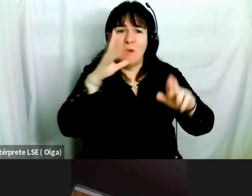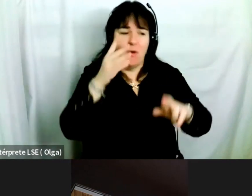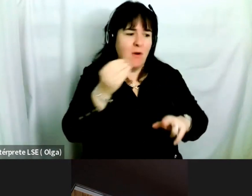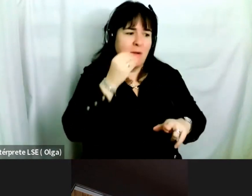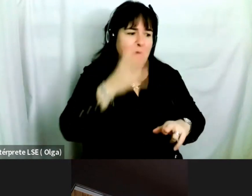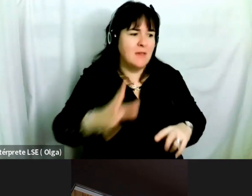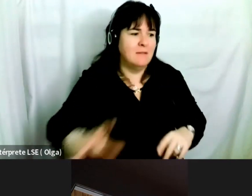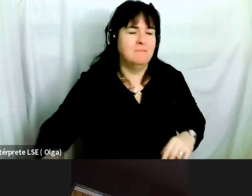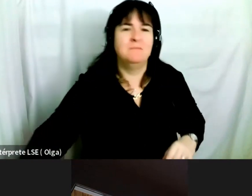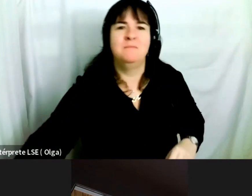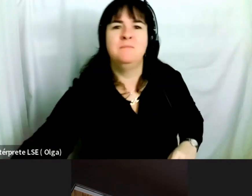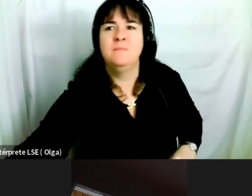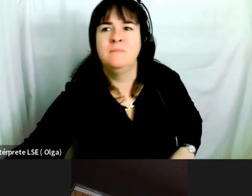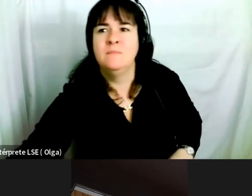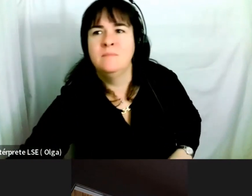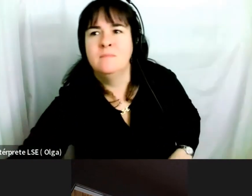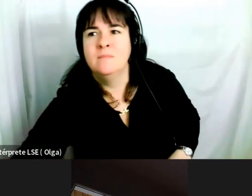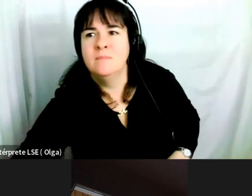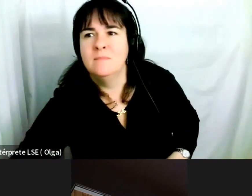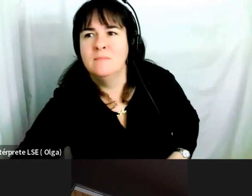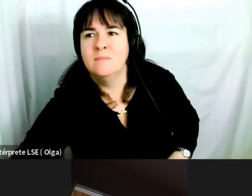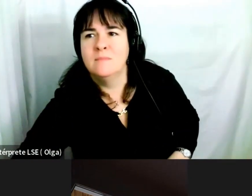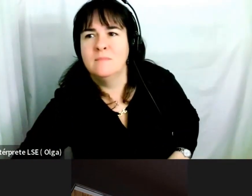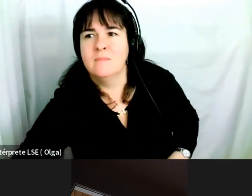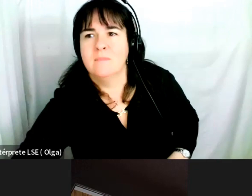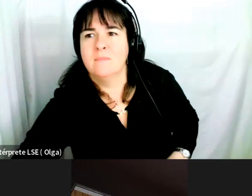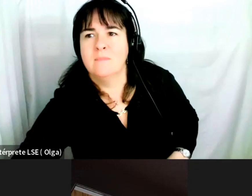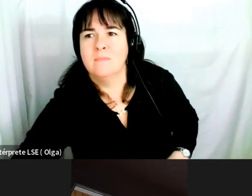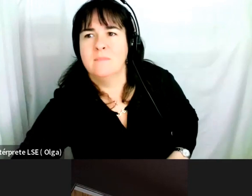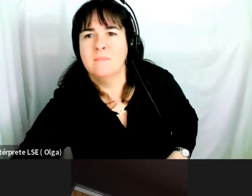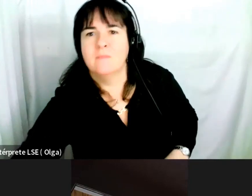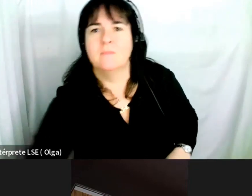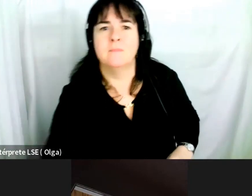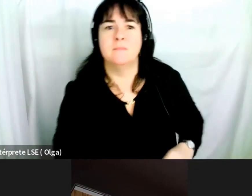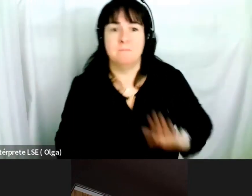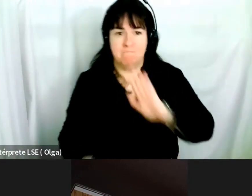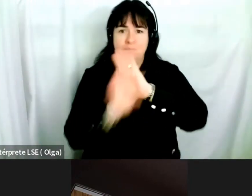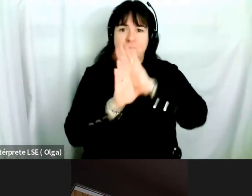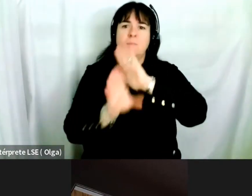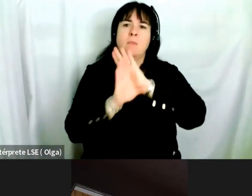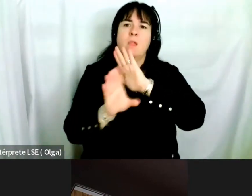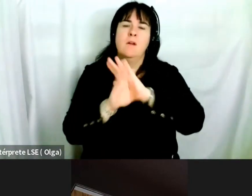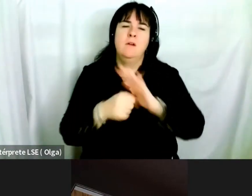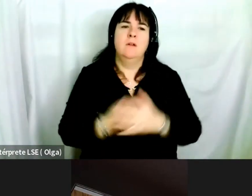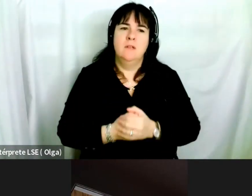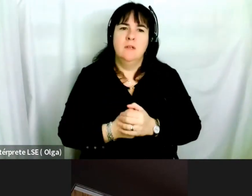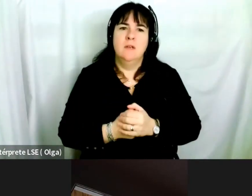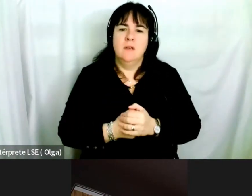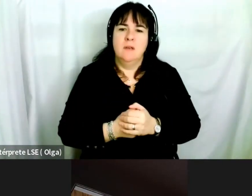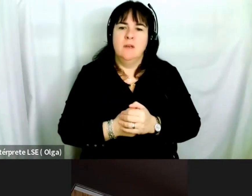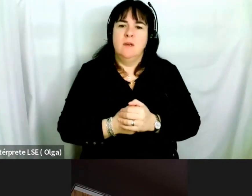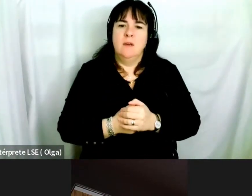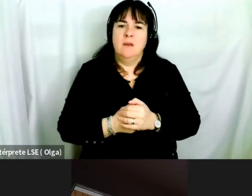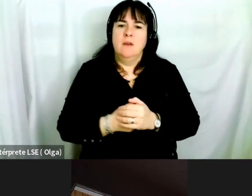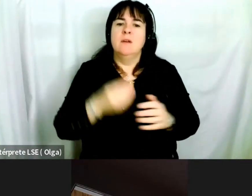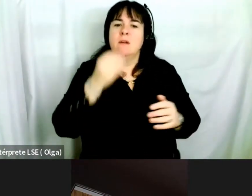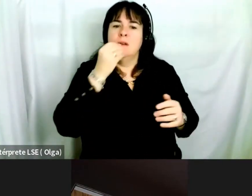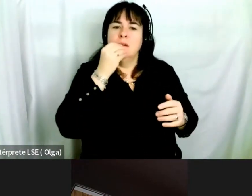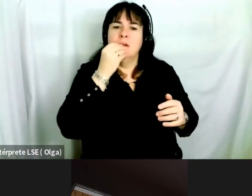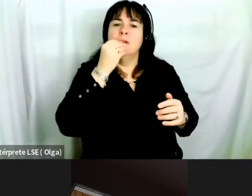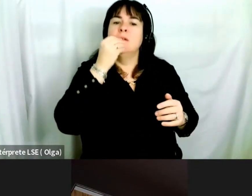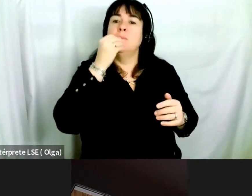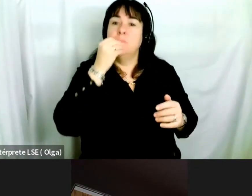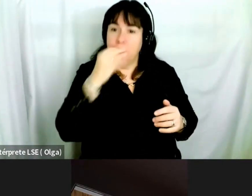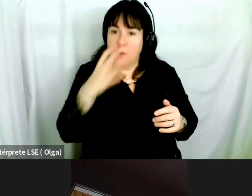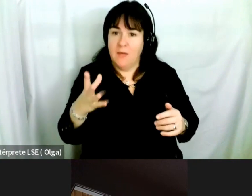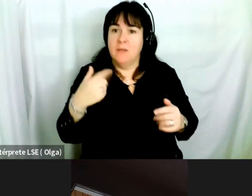me dice algo, puedes seguir, perdona. Vale, bueno, estaba intentando ubicaros